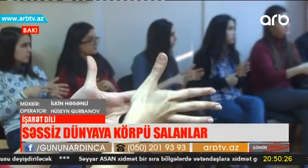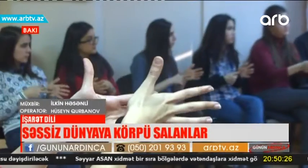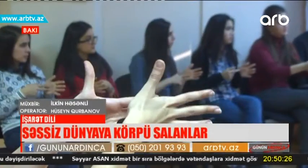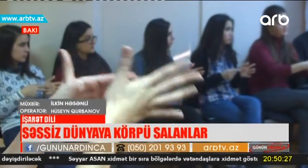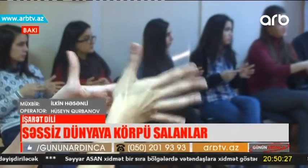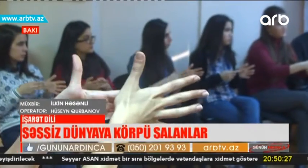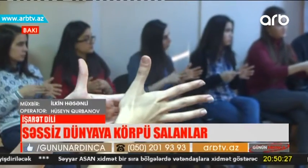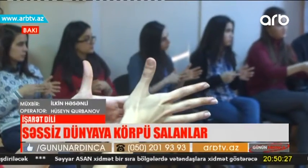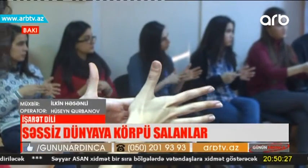MÜZİK